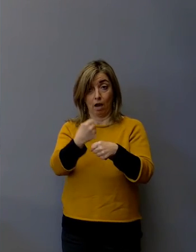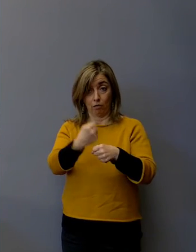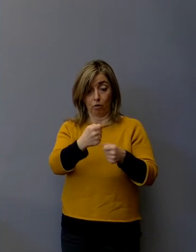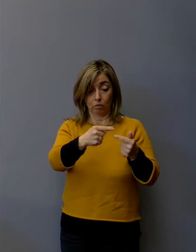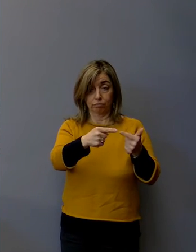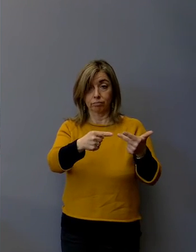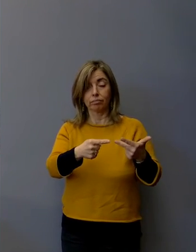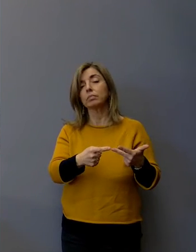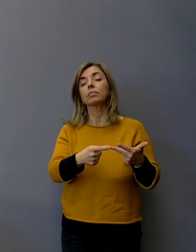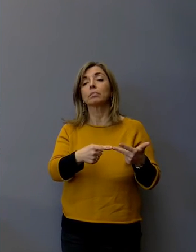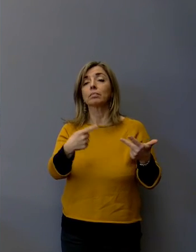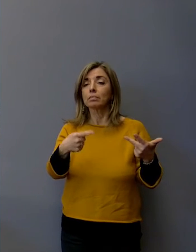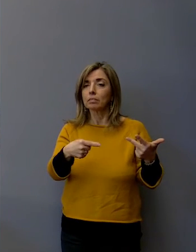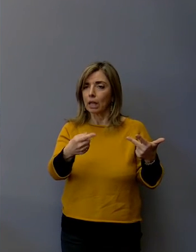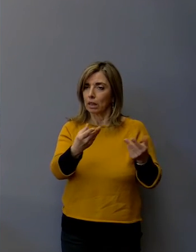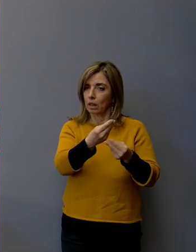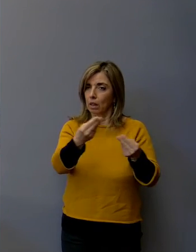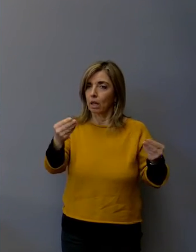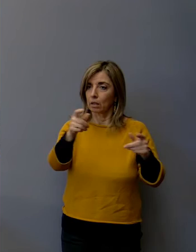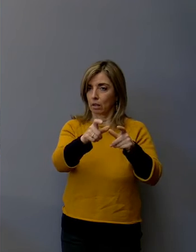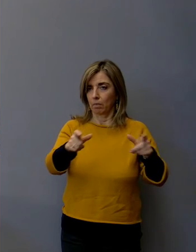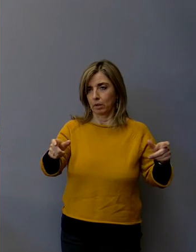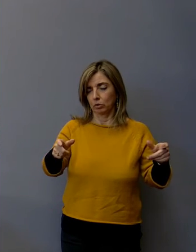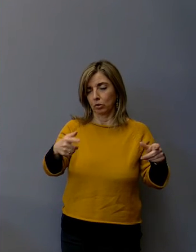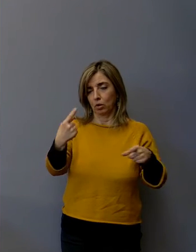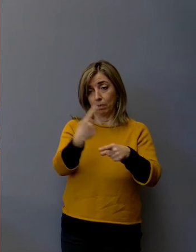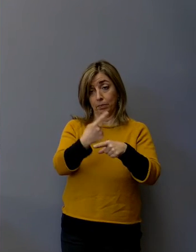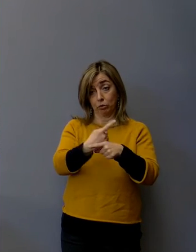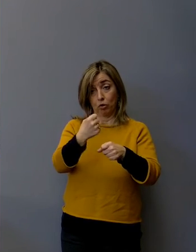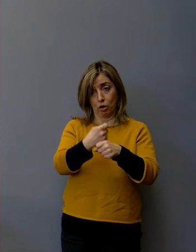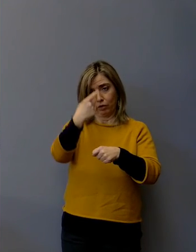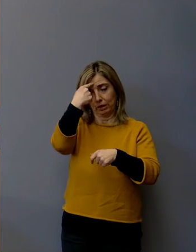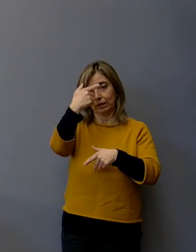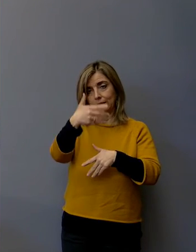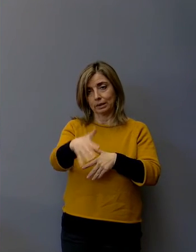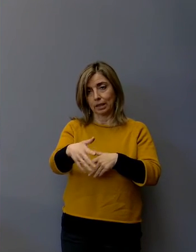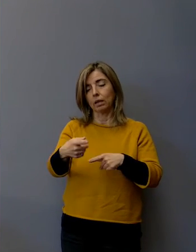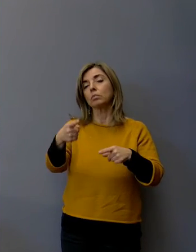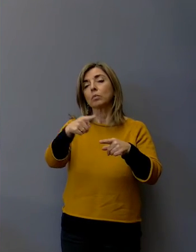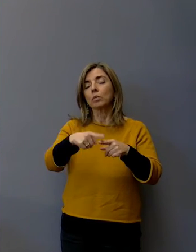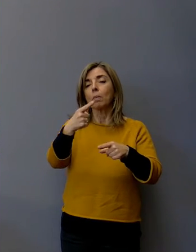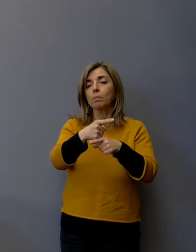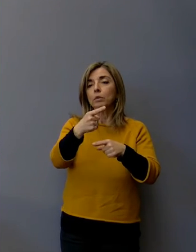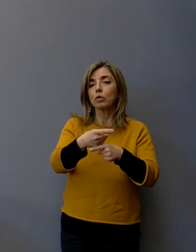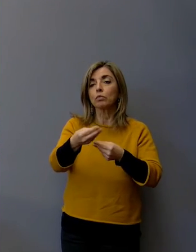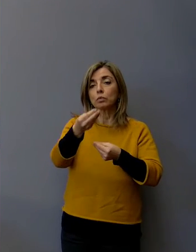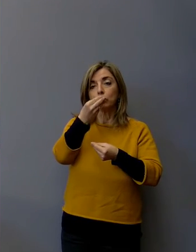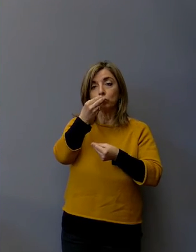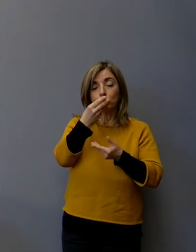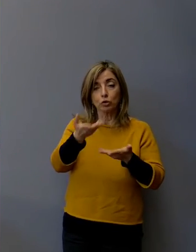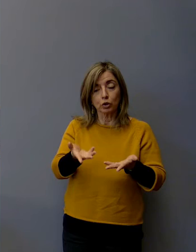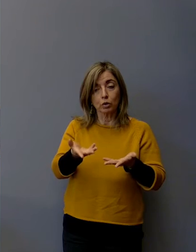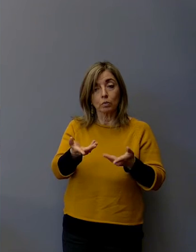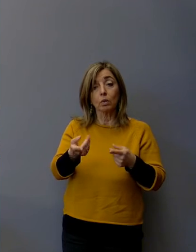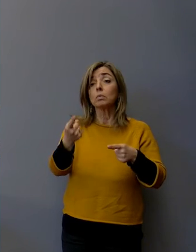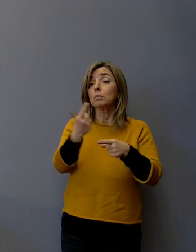persone avranno bisogno di lavorare lo sappiamo il bisogno degli alimenti e del cibo bisogno